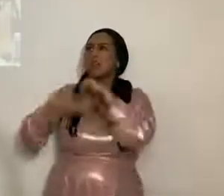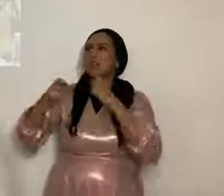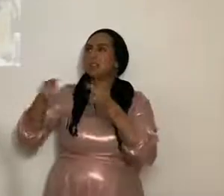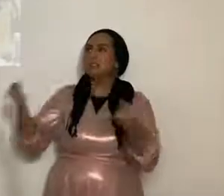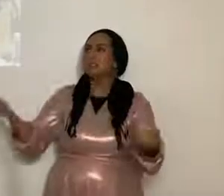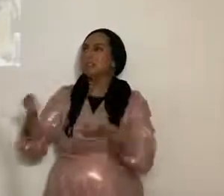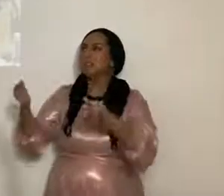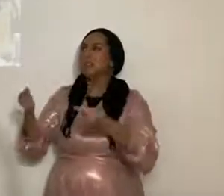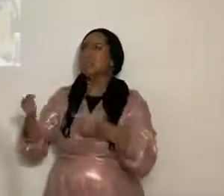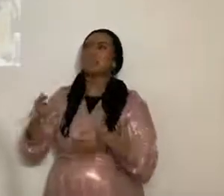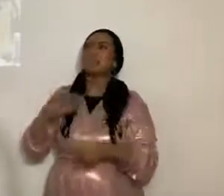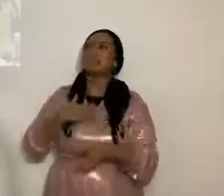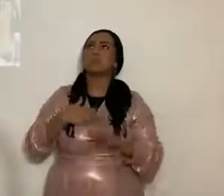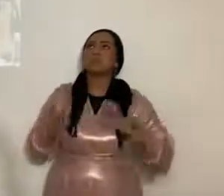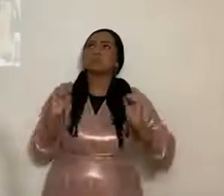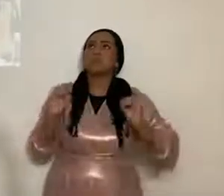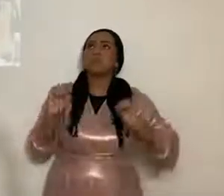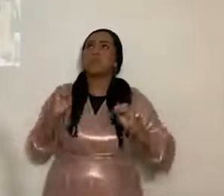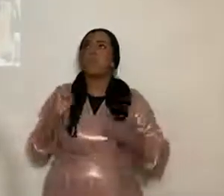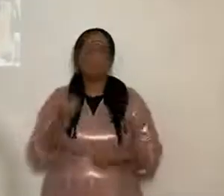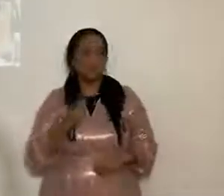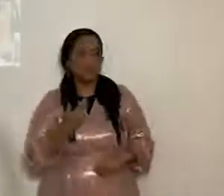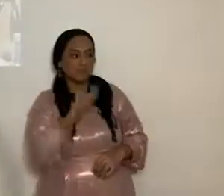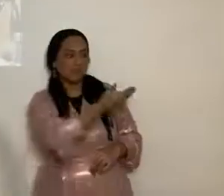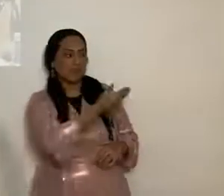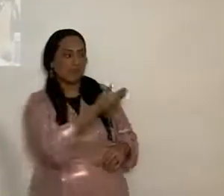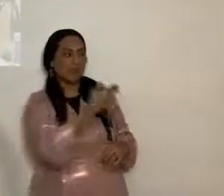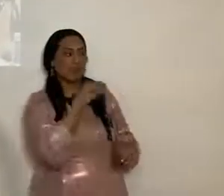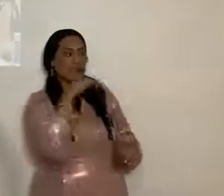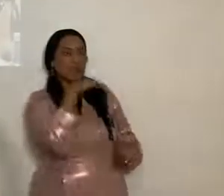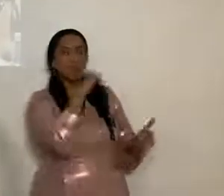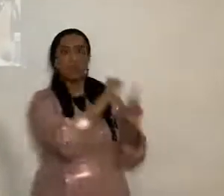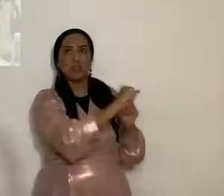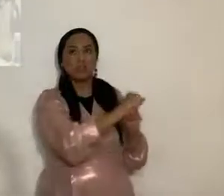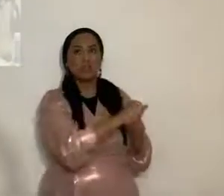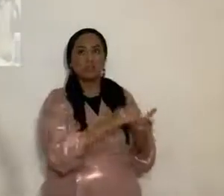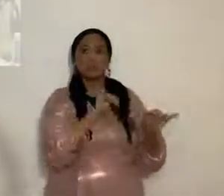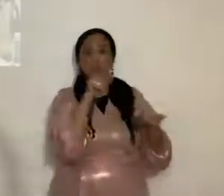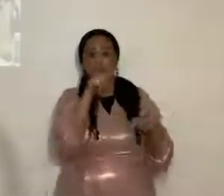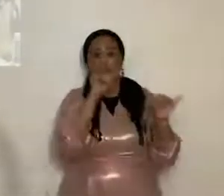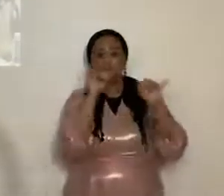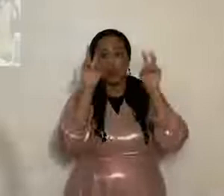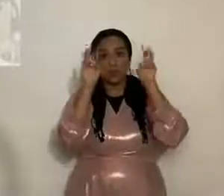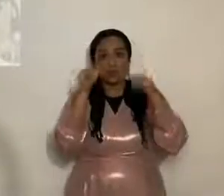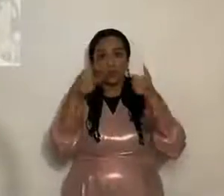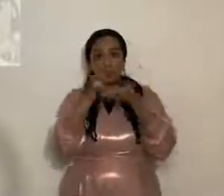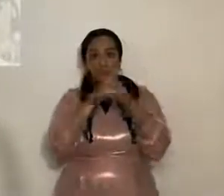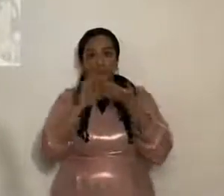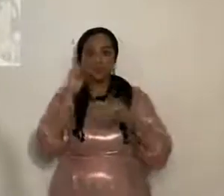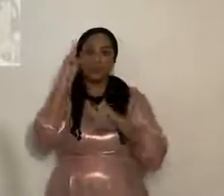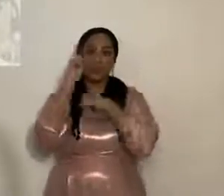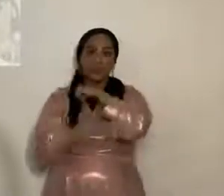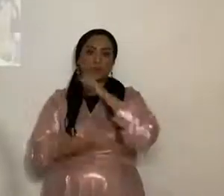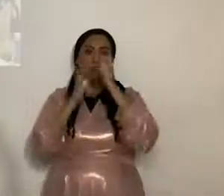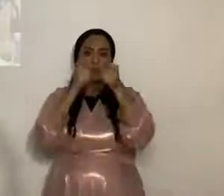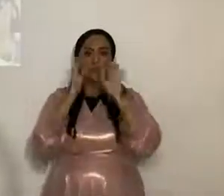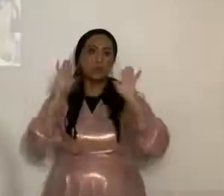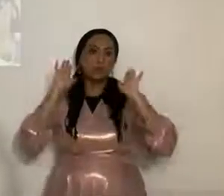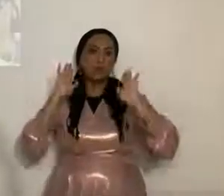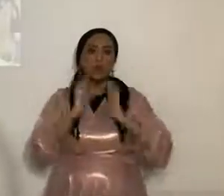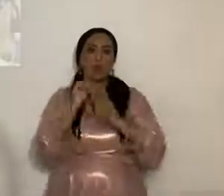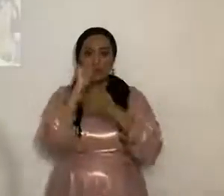injustos, adúlteros, ni aun como este publicano. ¿Tú finges guardar la santidad? Bueno, la consecuencia Yahweh la da en el